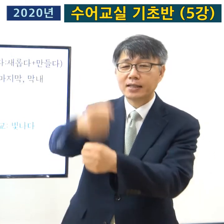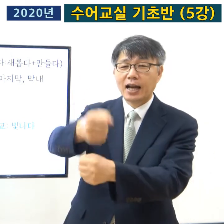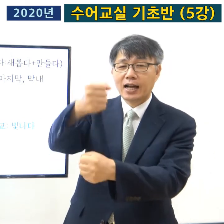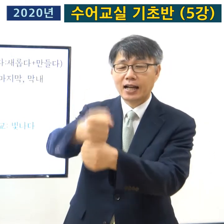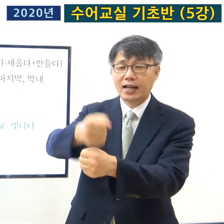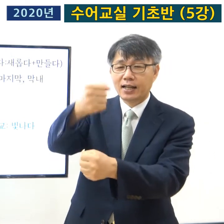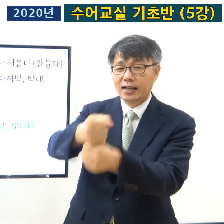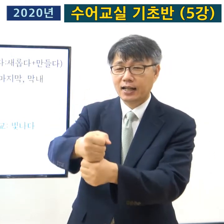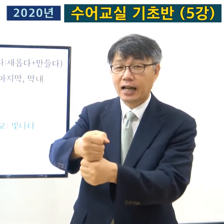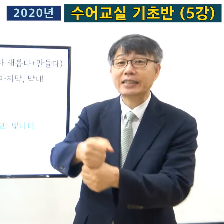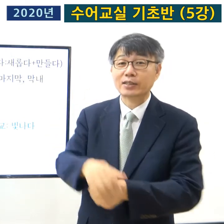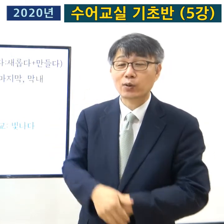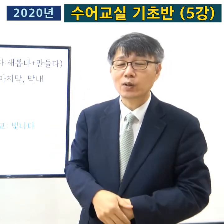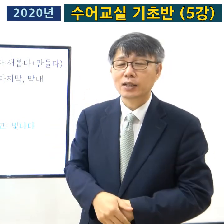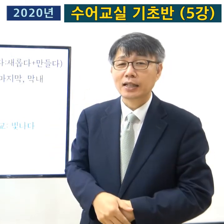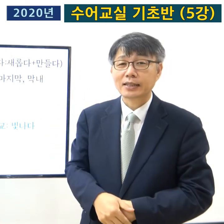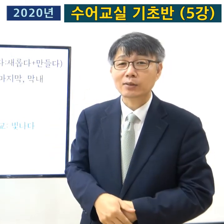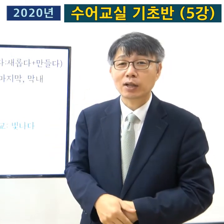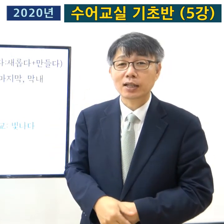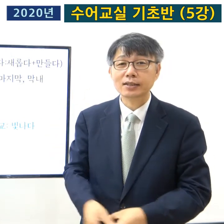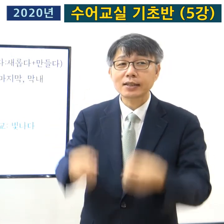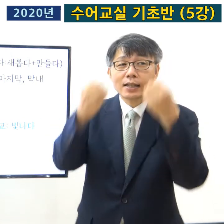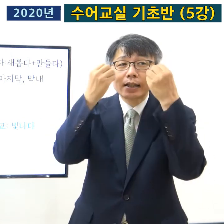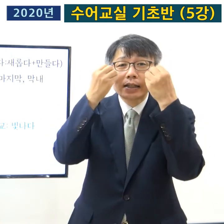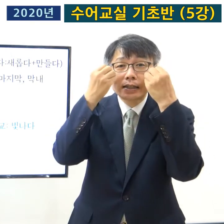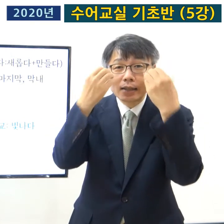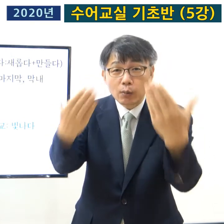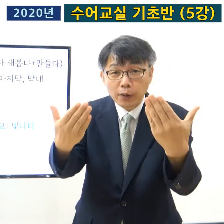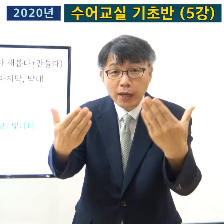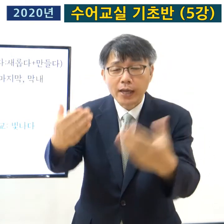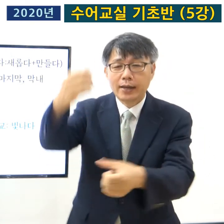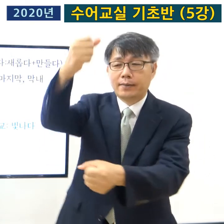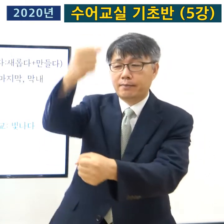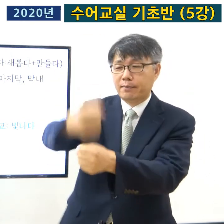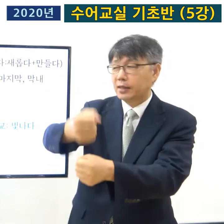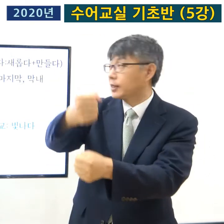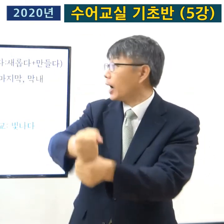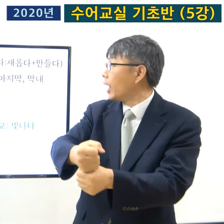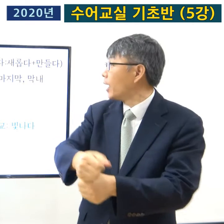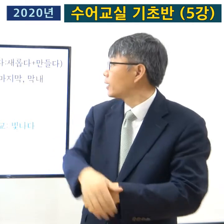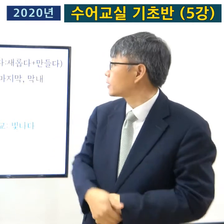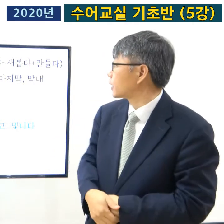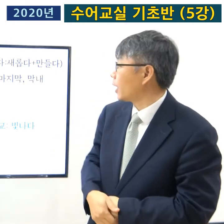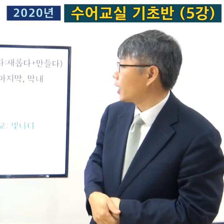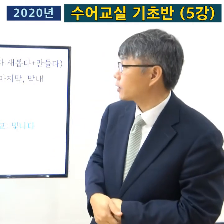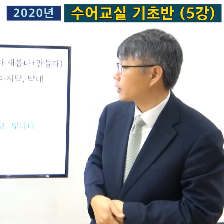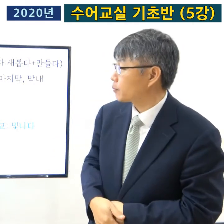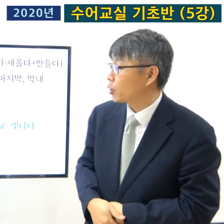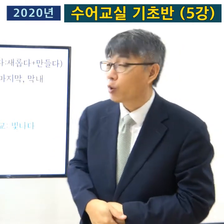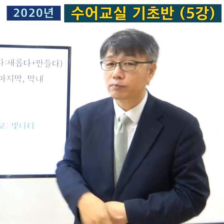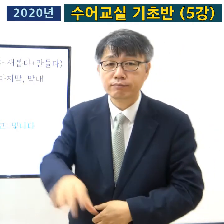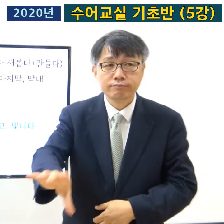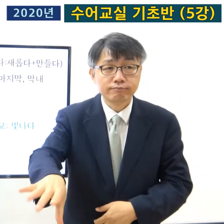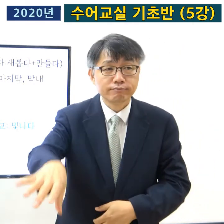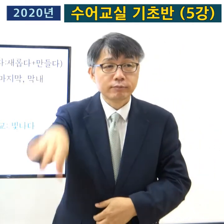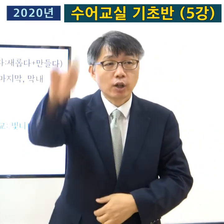만들다. 아시겠죠? 창조하다는 새롭게 만들다. 자, 그 다음